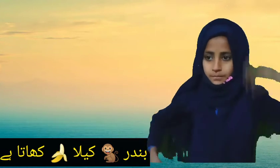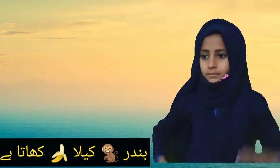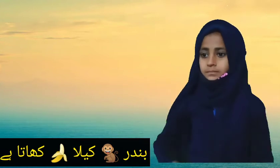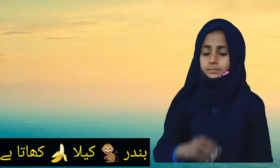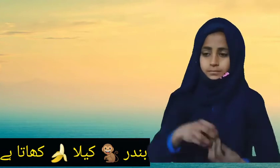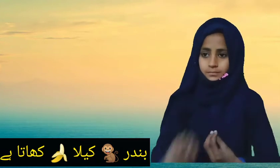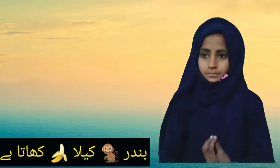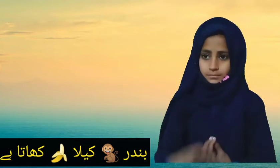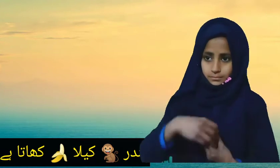केला